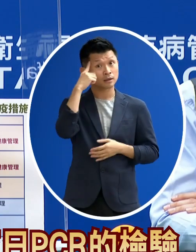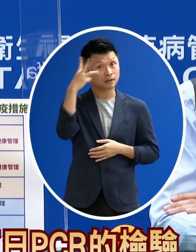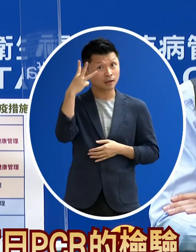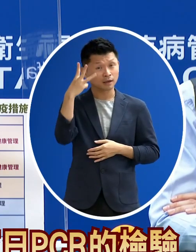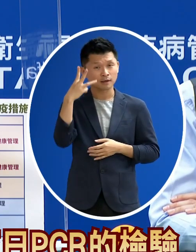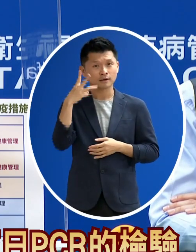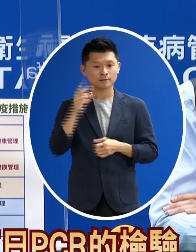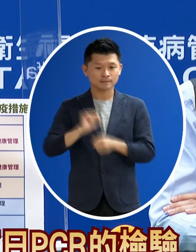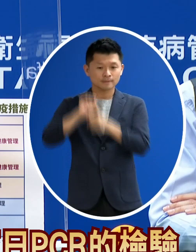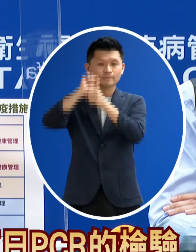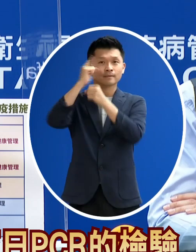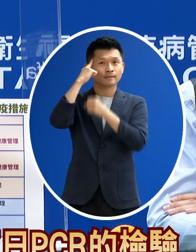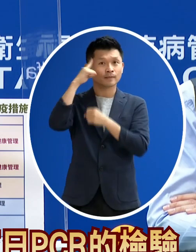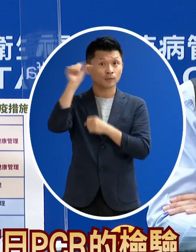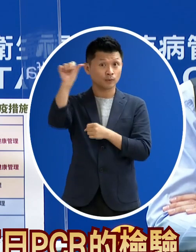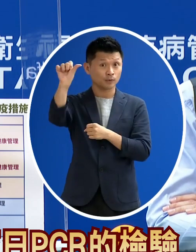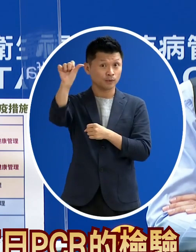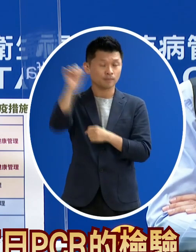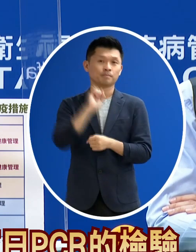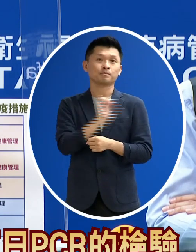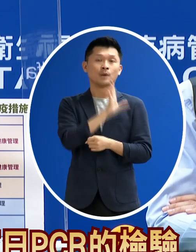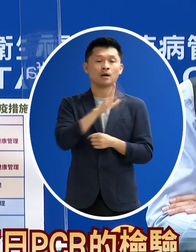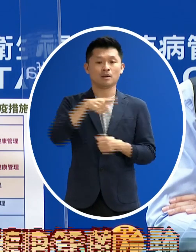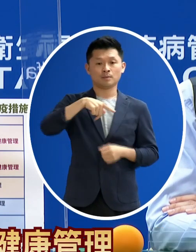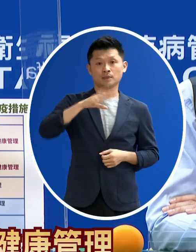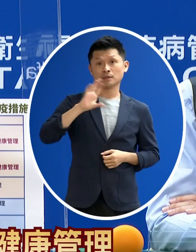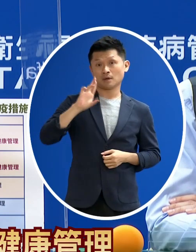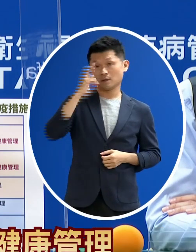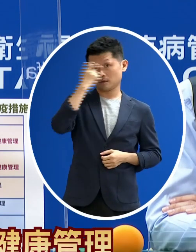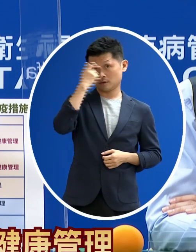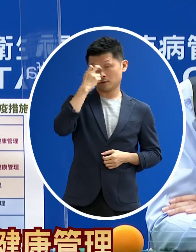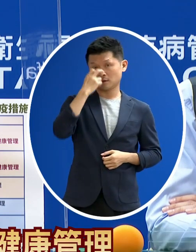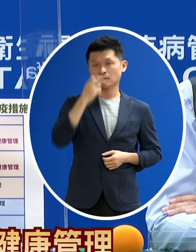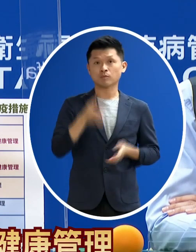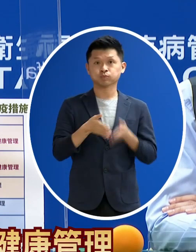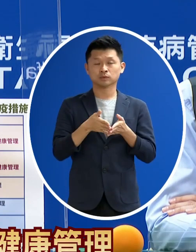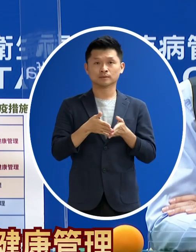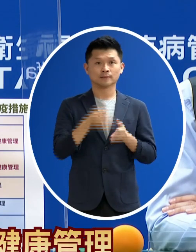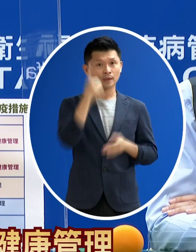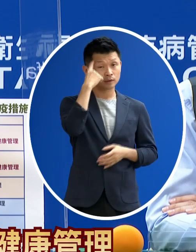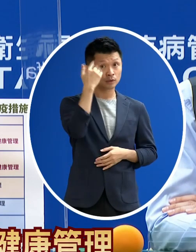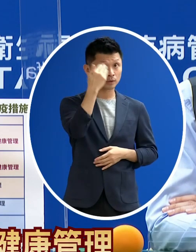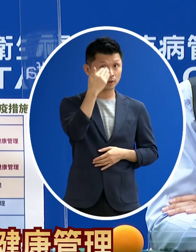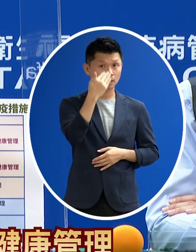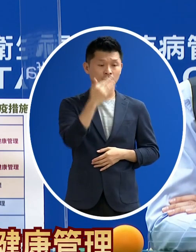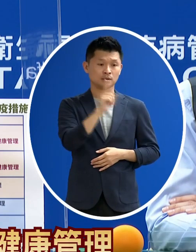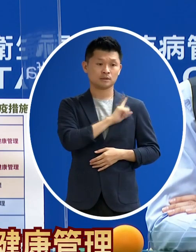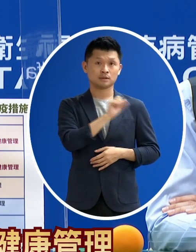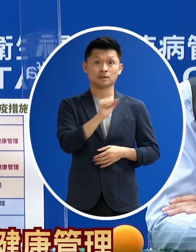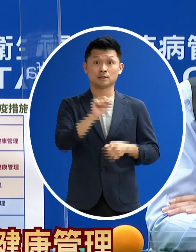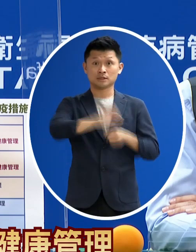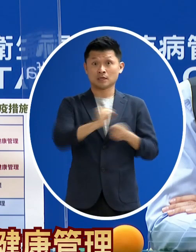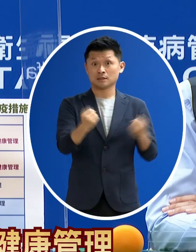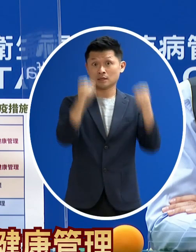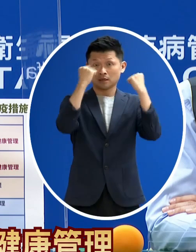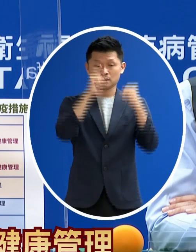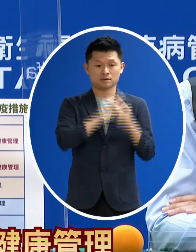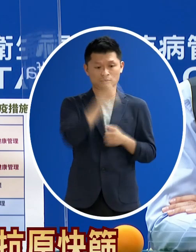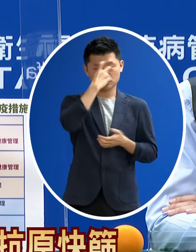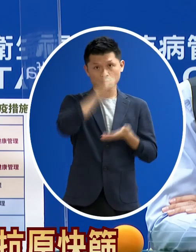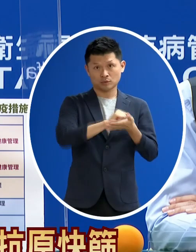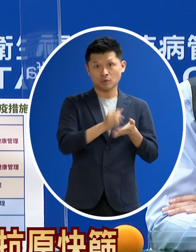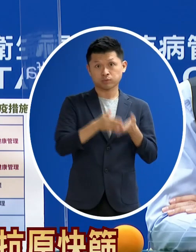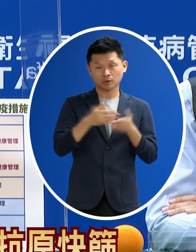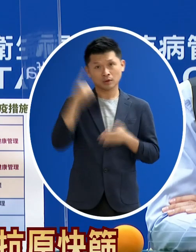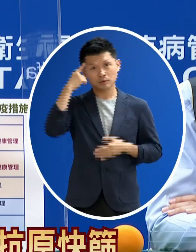成是5天，那结束日 PCR 的检验，那9天的加强版自主健康管理，那9天、